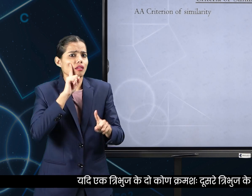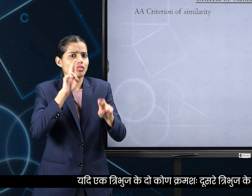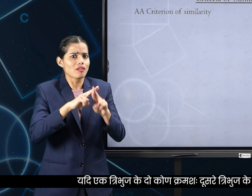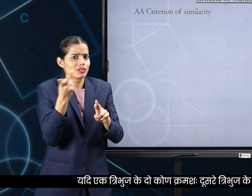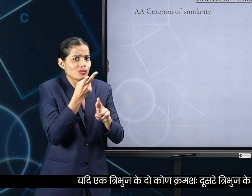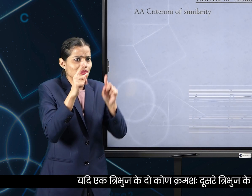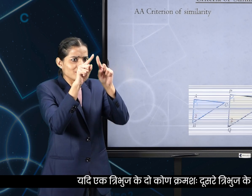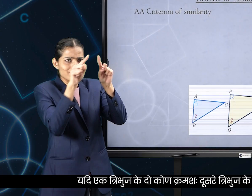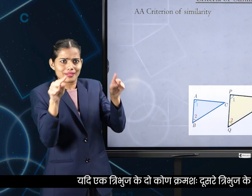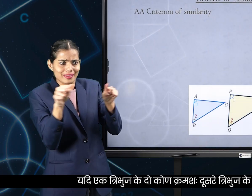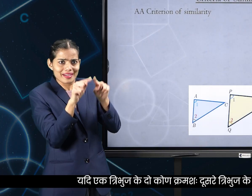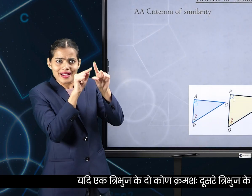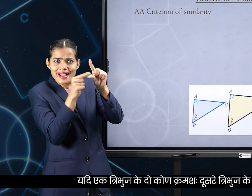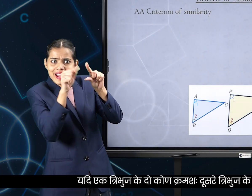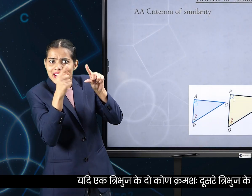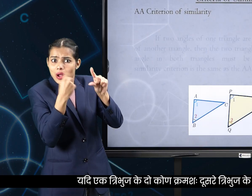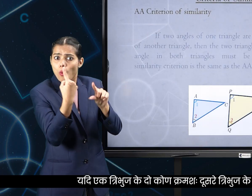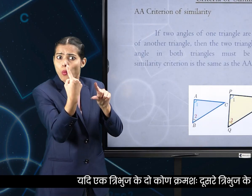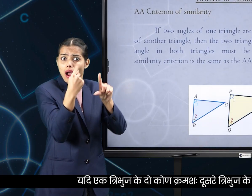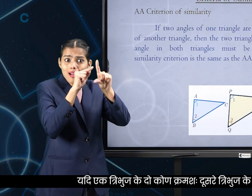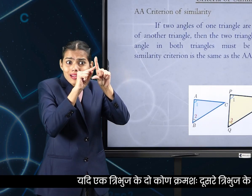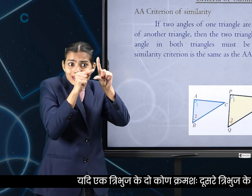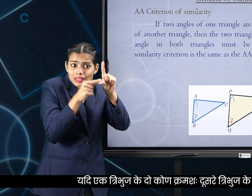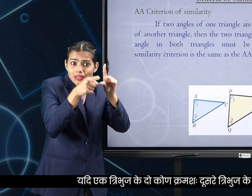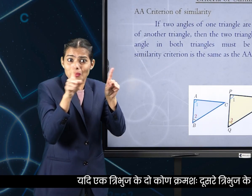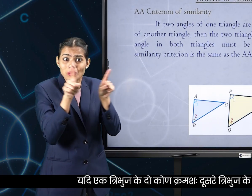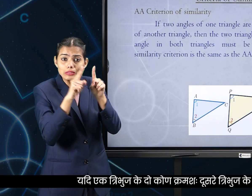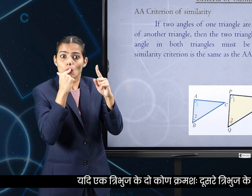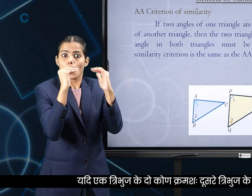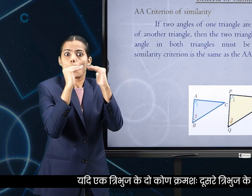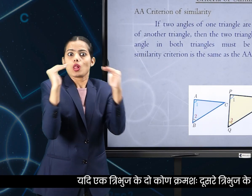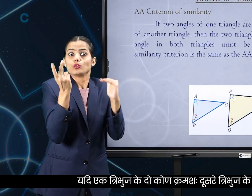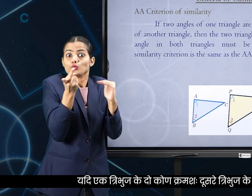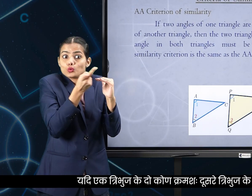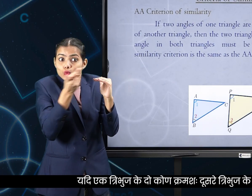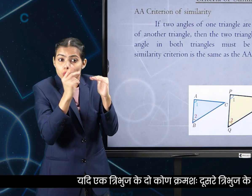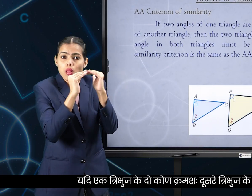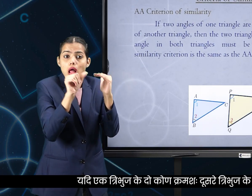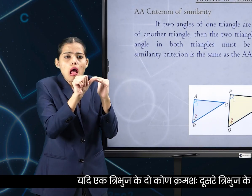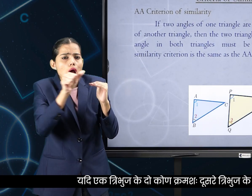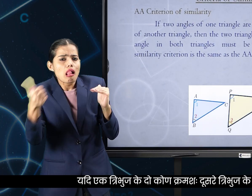यदि एक त्रिभुज के दो कोण प्रकाश दूसरे त्रिभुज के दो कोणों के बराबर